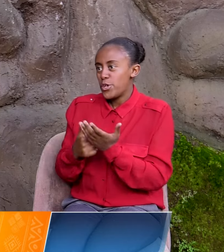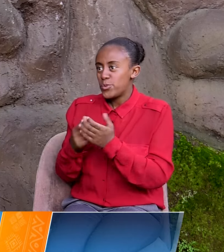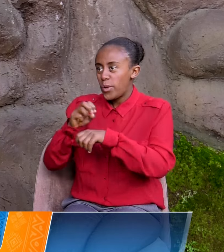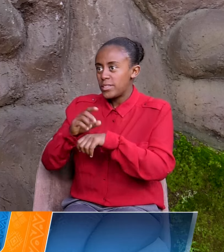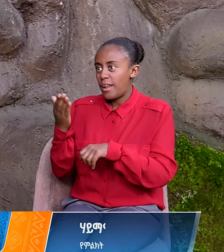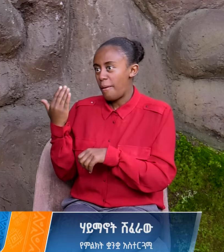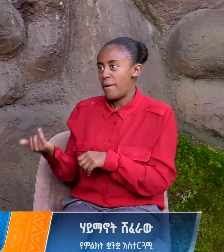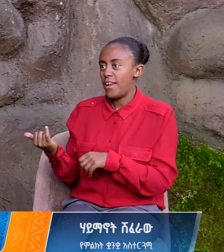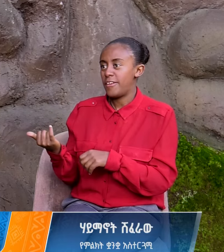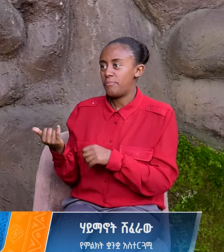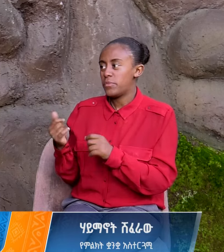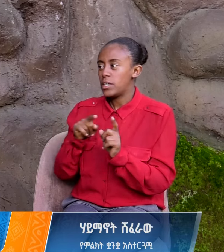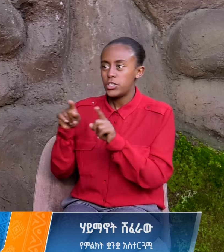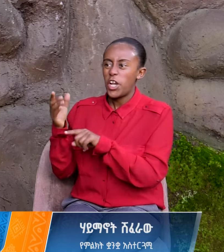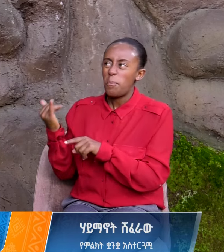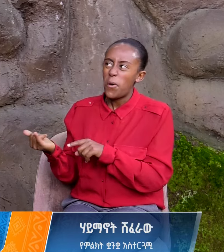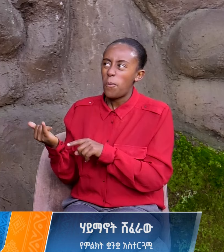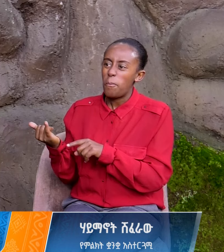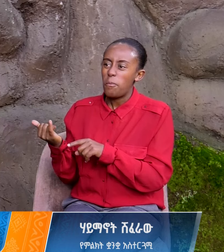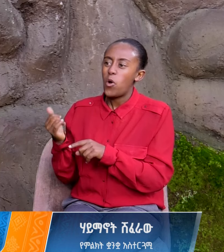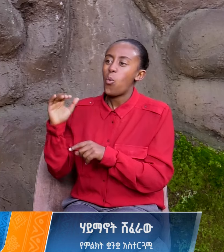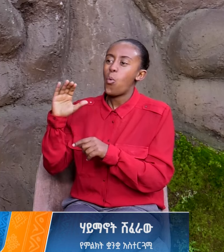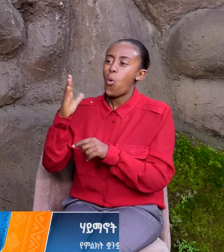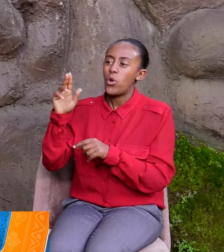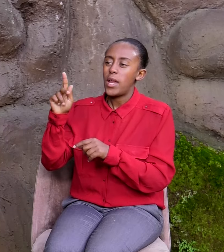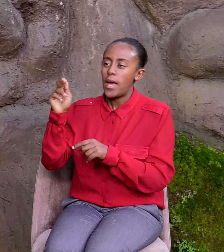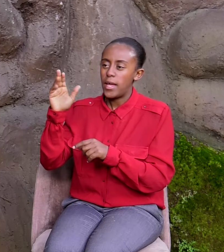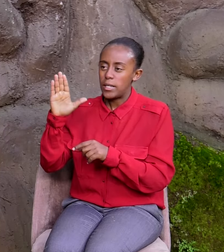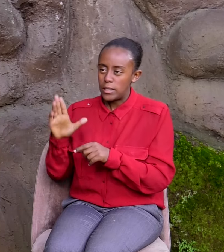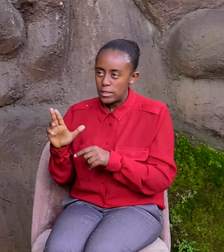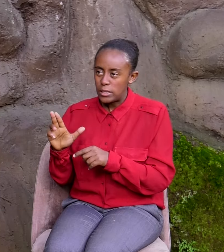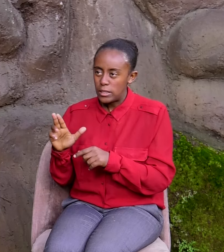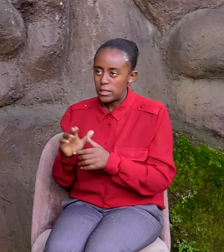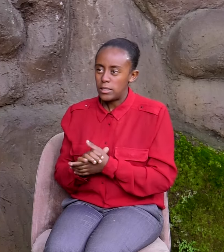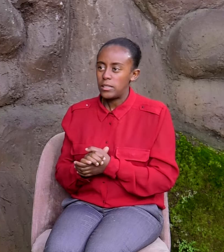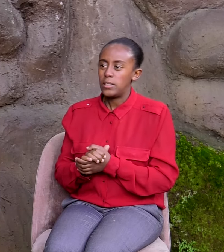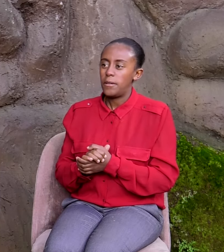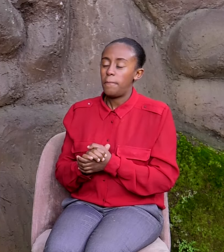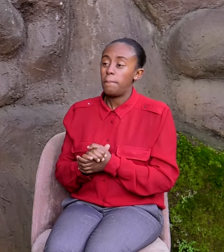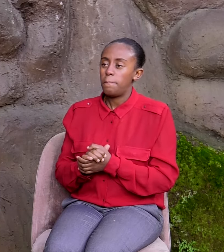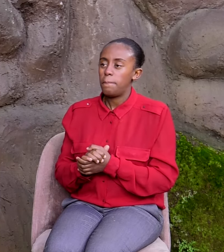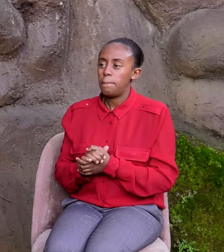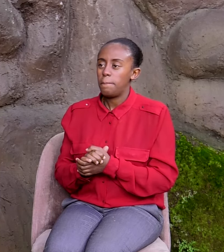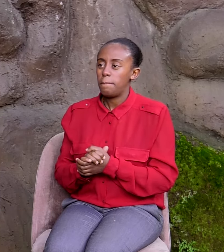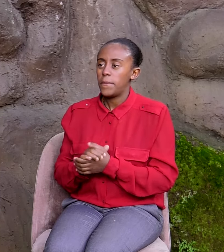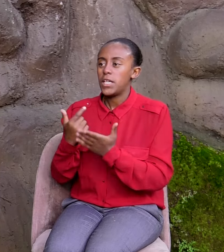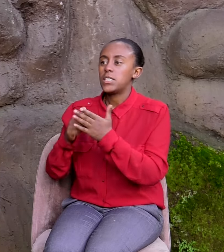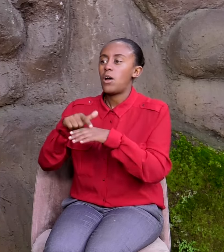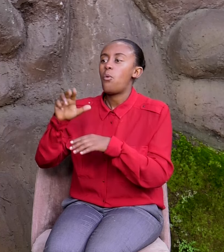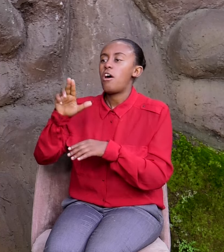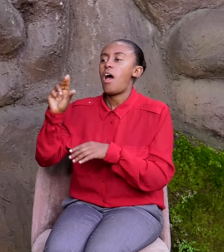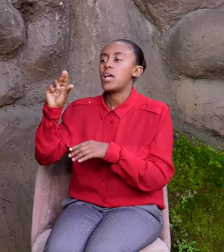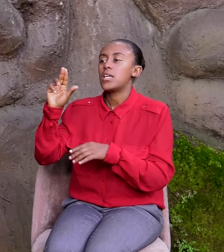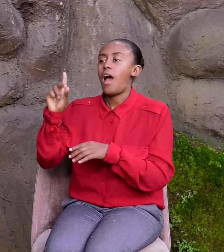ስለነበረ ሄጄ የነበረውም ወደ ጎንደር ወደዚህ ወደ ዋግኽምራ አካባቢና እዛ ወራ